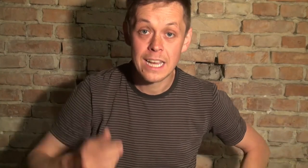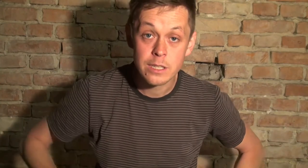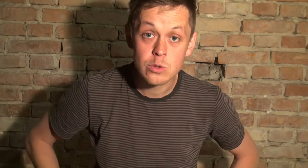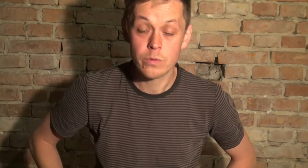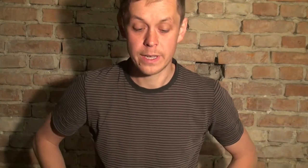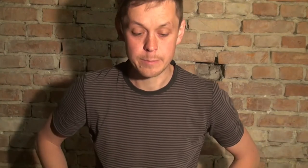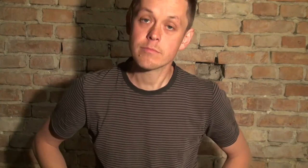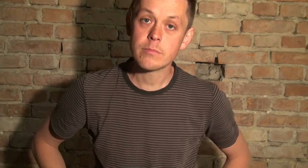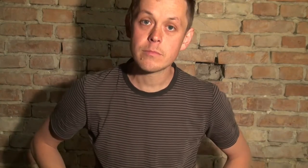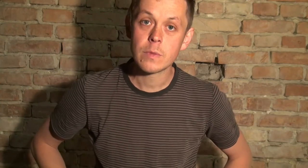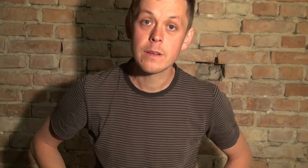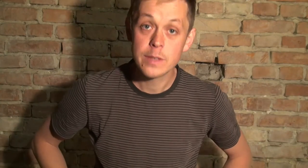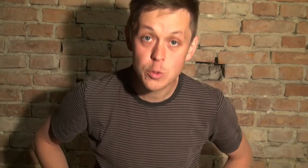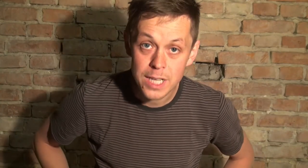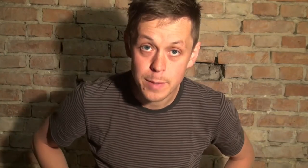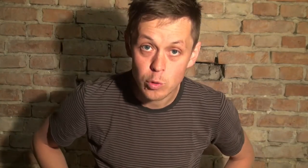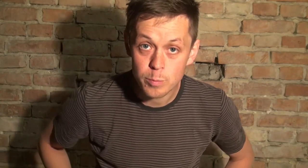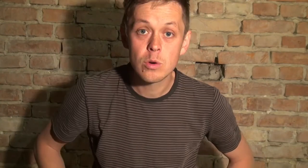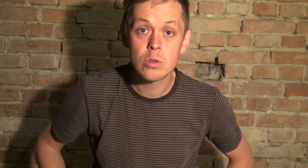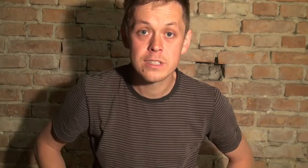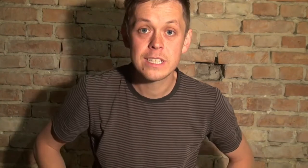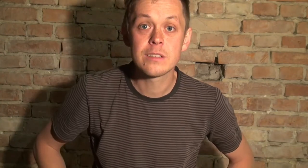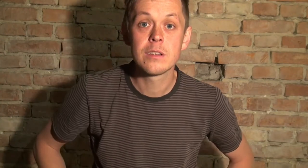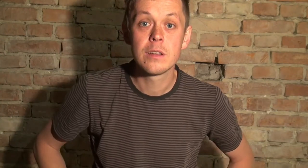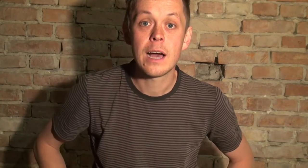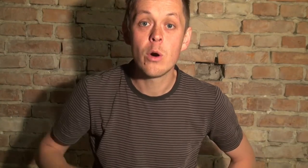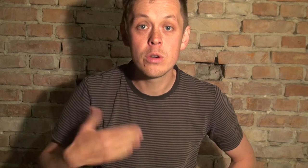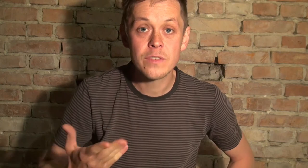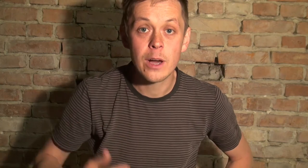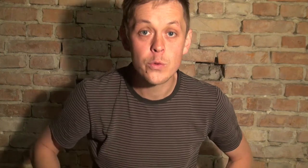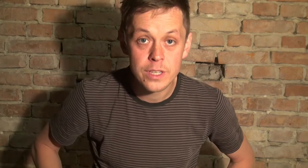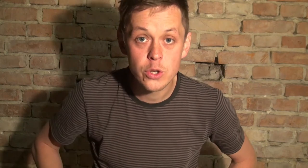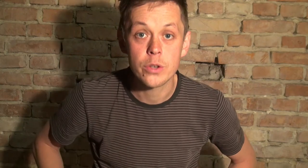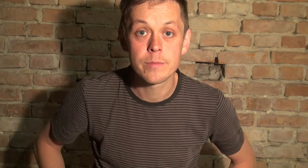gesungen werden. Viel Spaß beim Üben und das Lied irgendwann auswendig können.